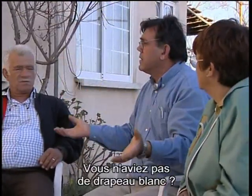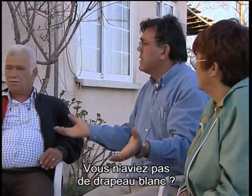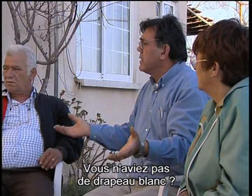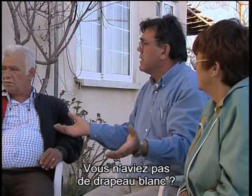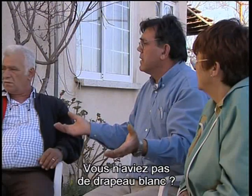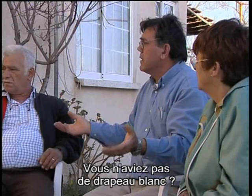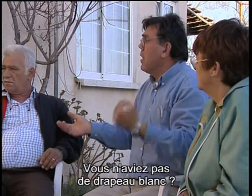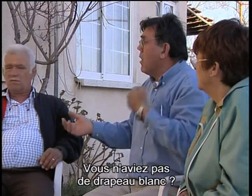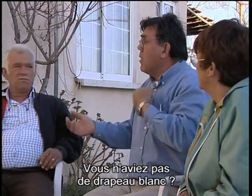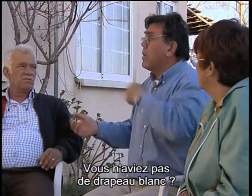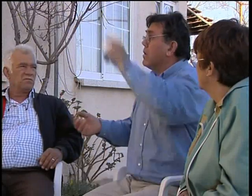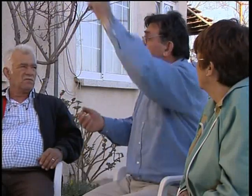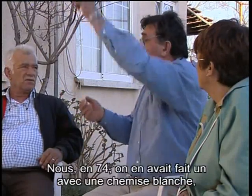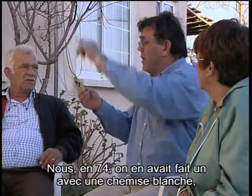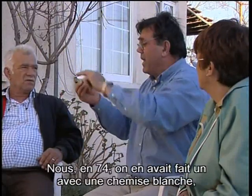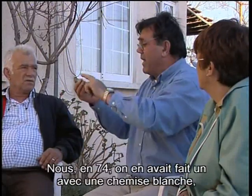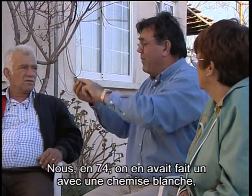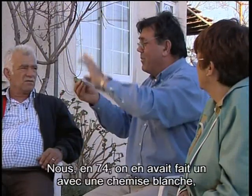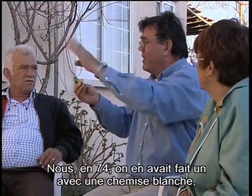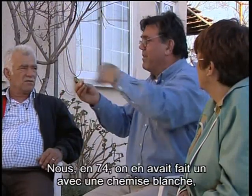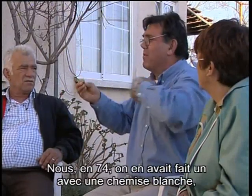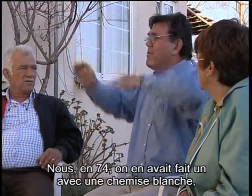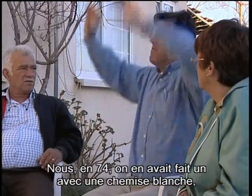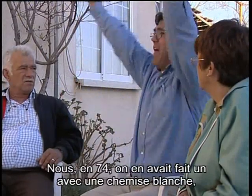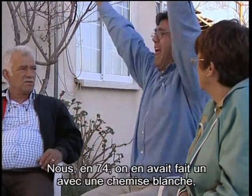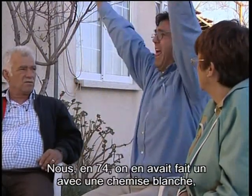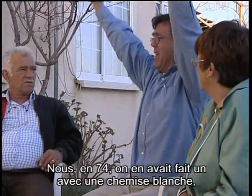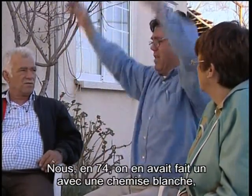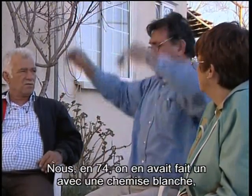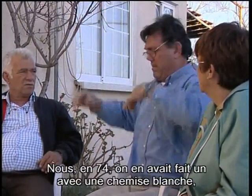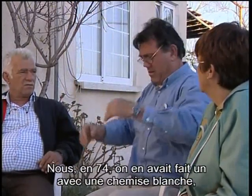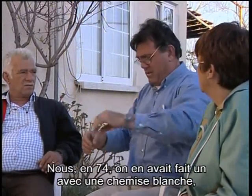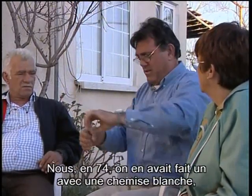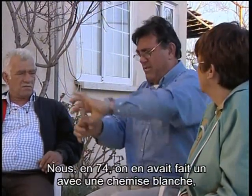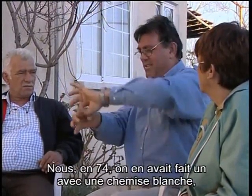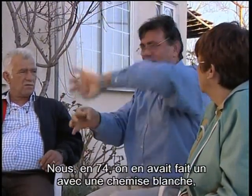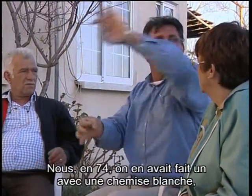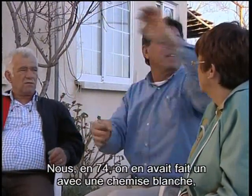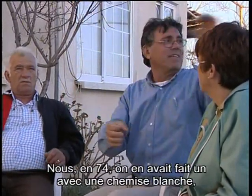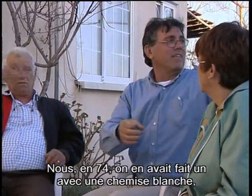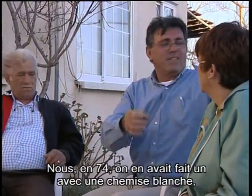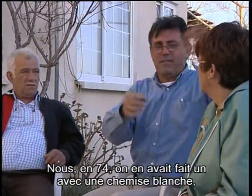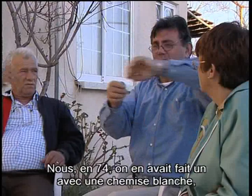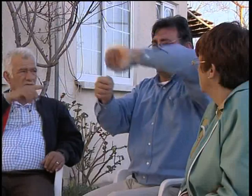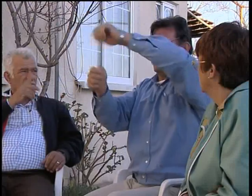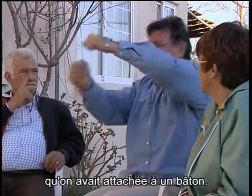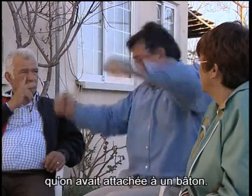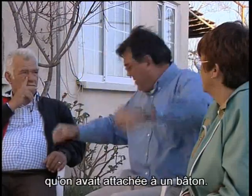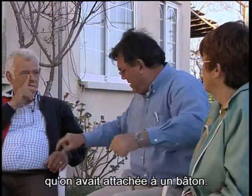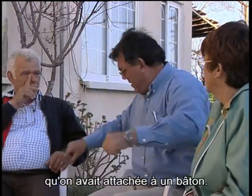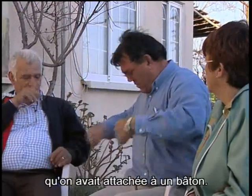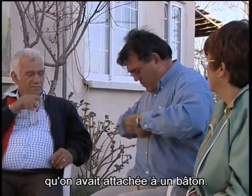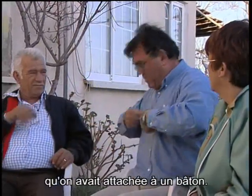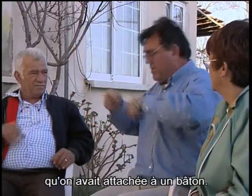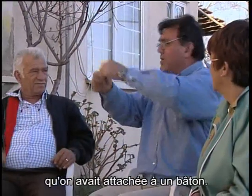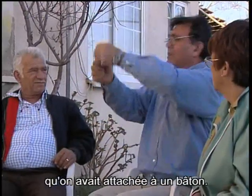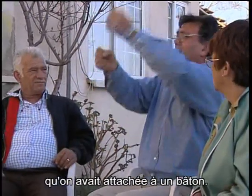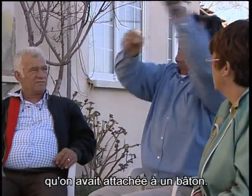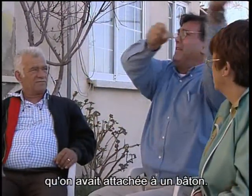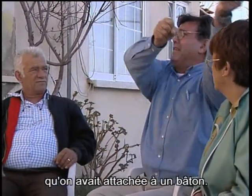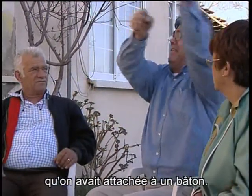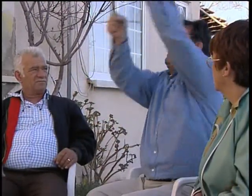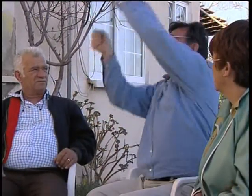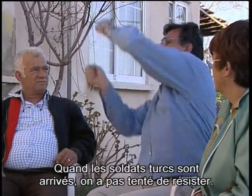Vous n'aviez pas de drapeau blanc ? Parce que nous, en 1974, on en avait fait un avec une chemise blanche qu'on avait attachée à un bâton.